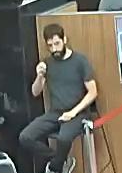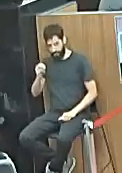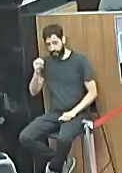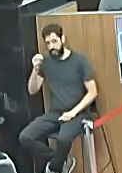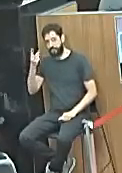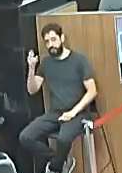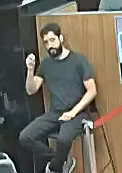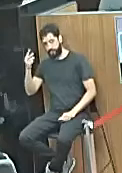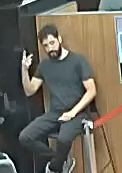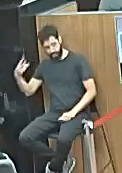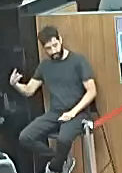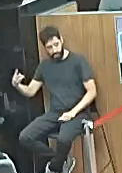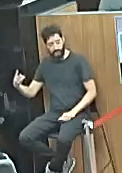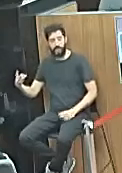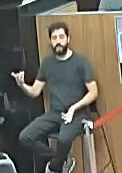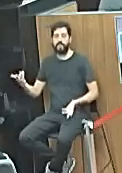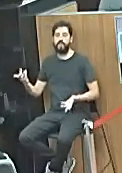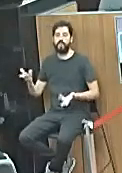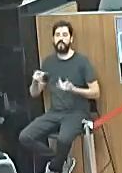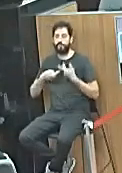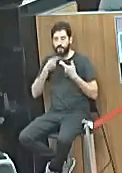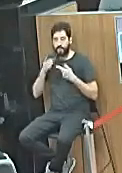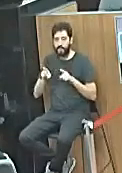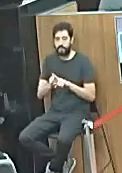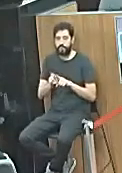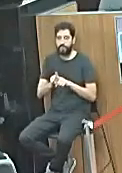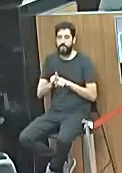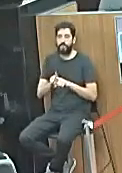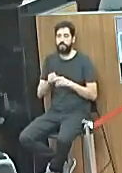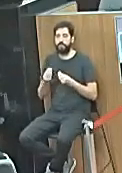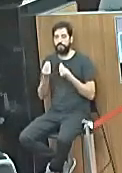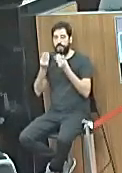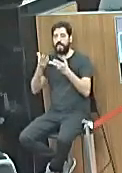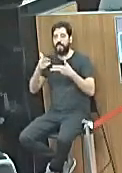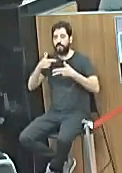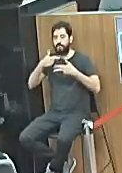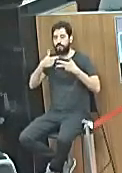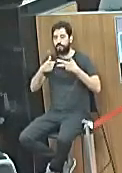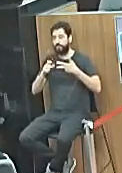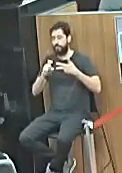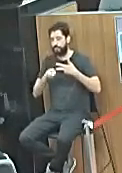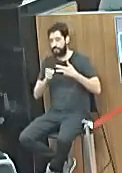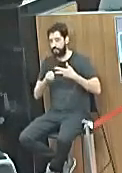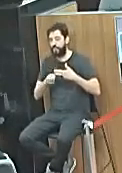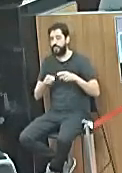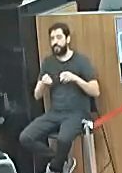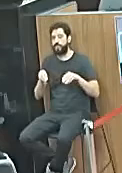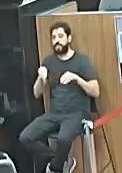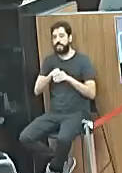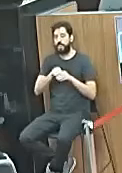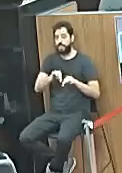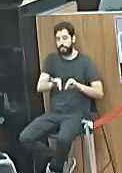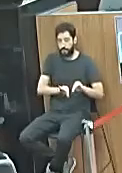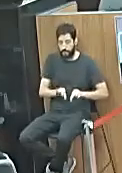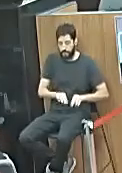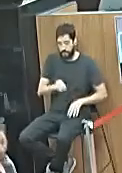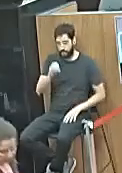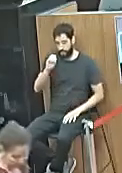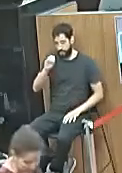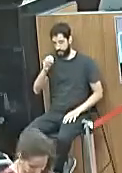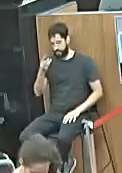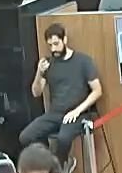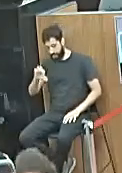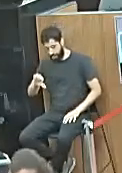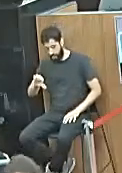a 23 e recomendações ao poder executivo no âmbito dos programas e 0